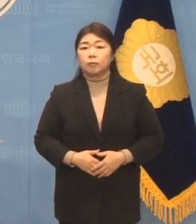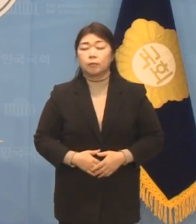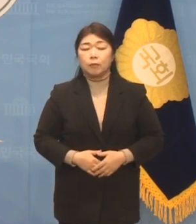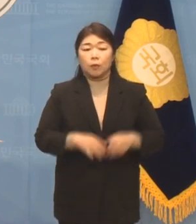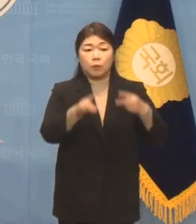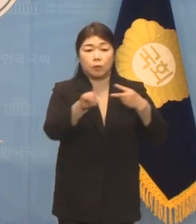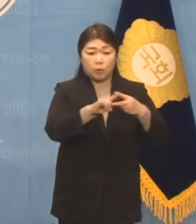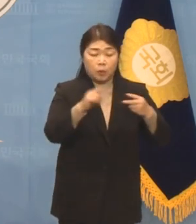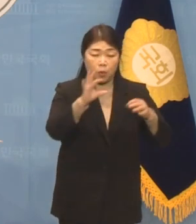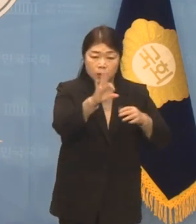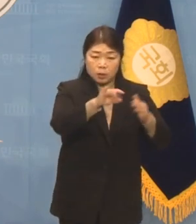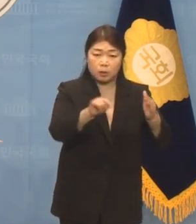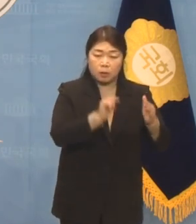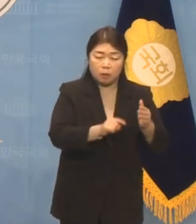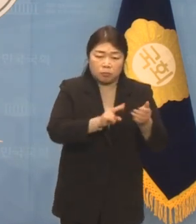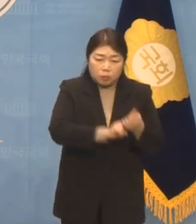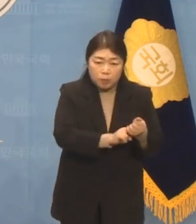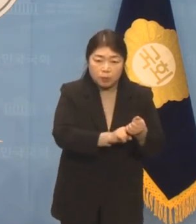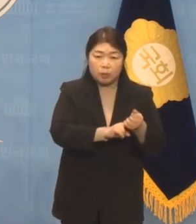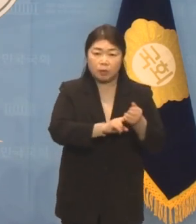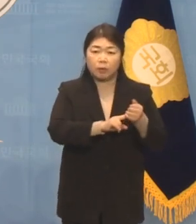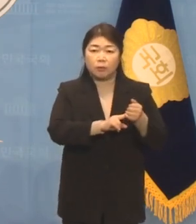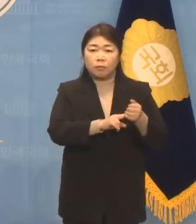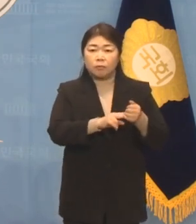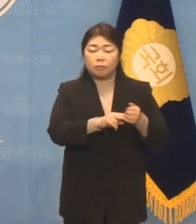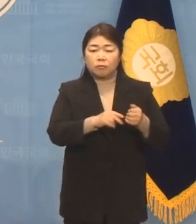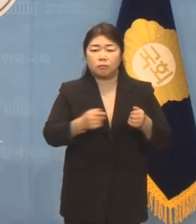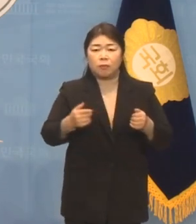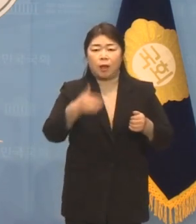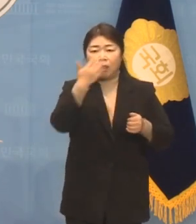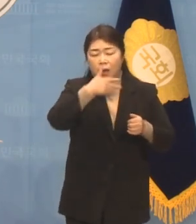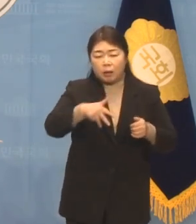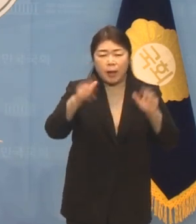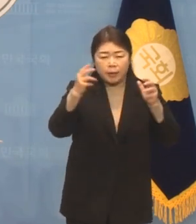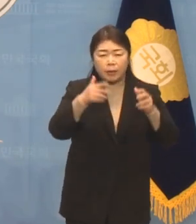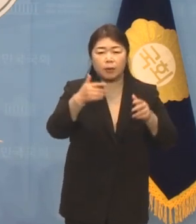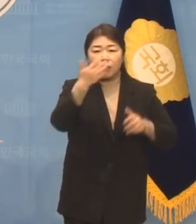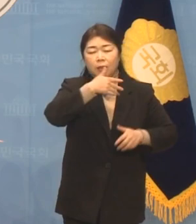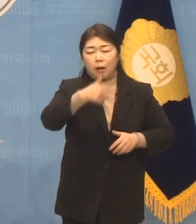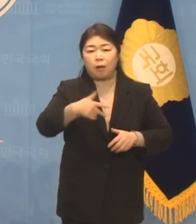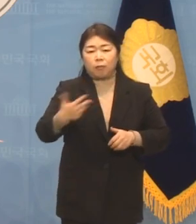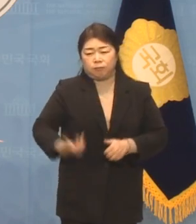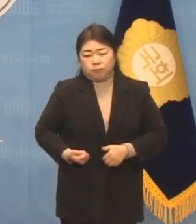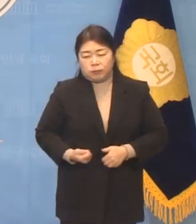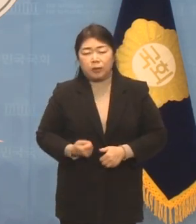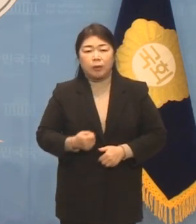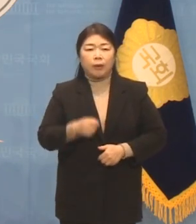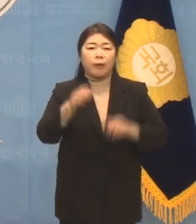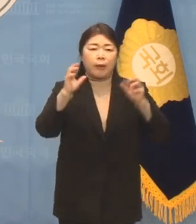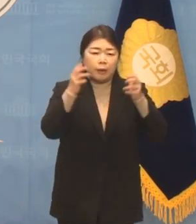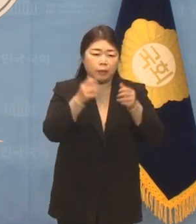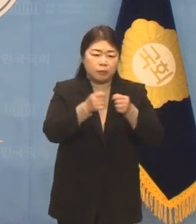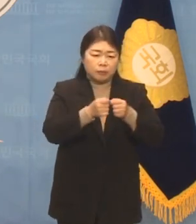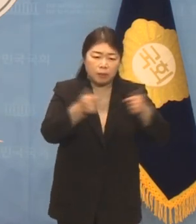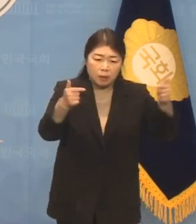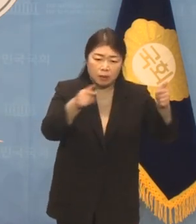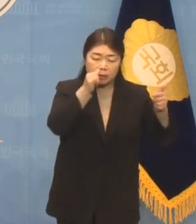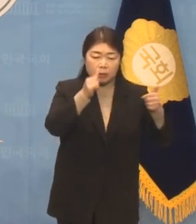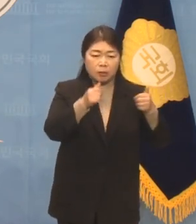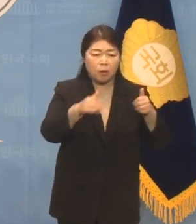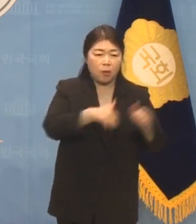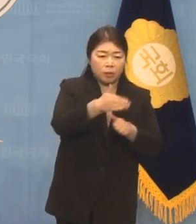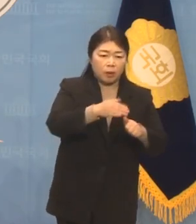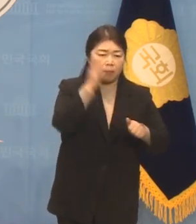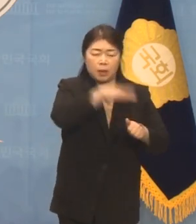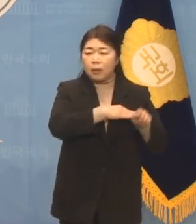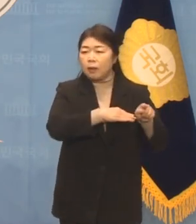초등학교 화장실에서 숨어서 인슐린 셀프 주사를 놓는 소아 당뇨 환우들이 열악한 환경